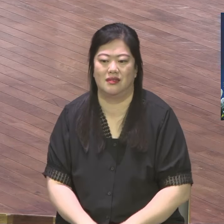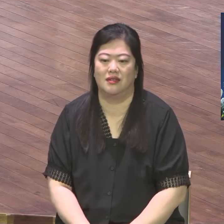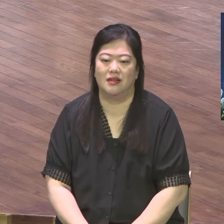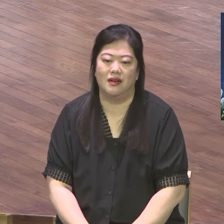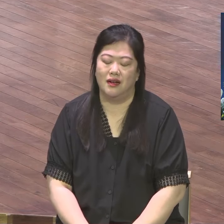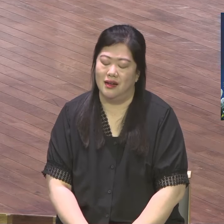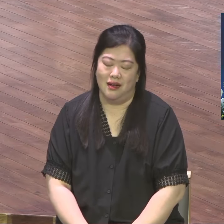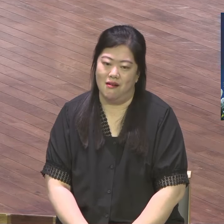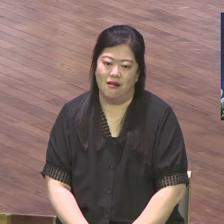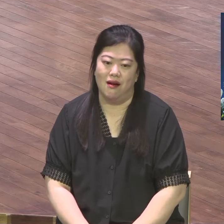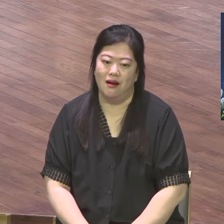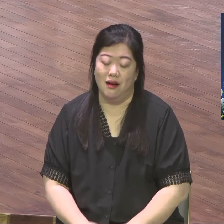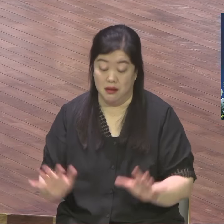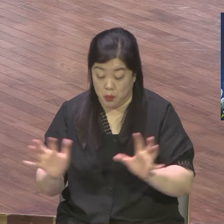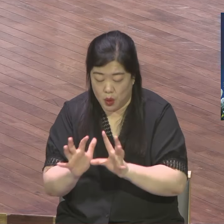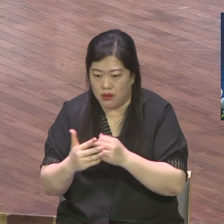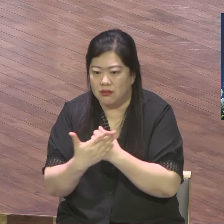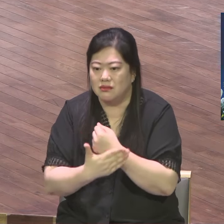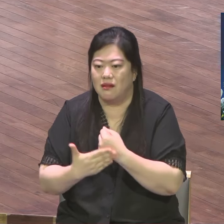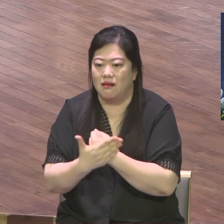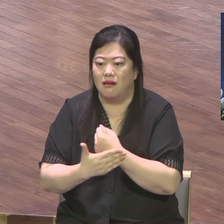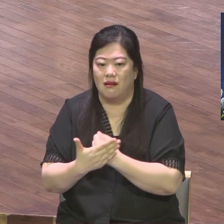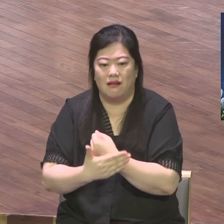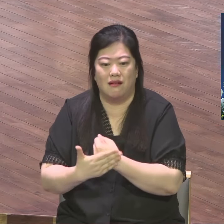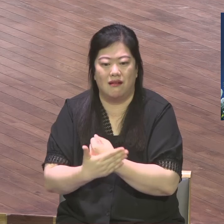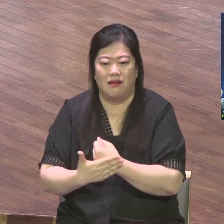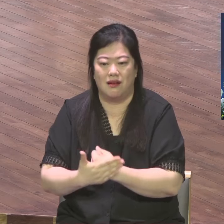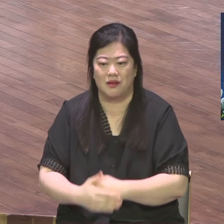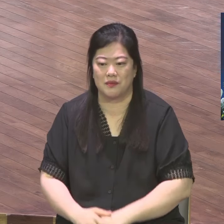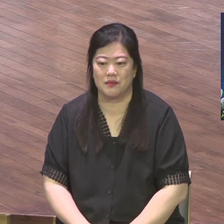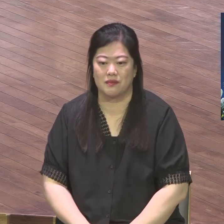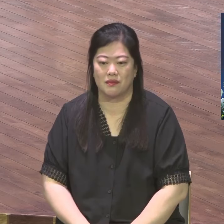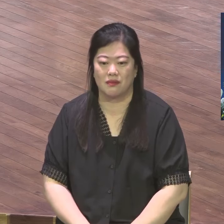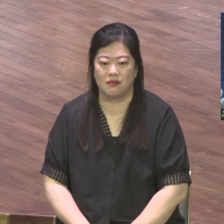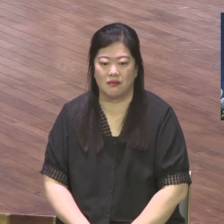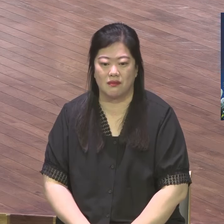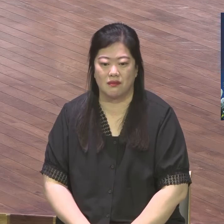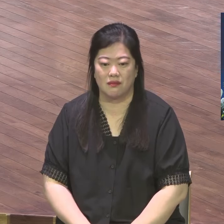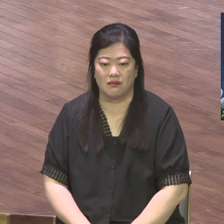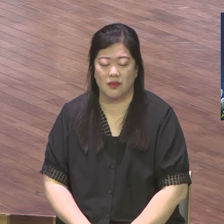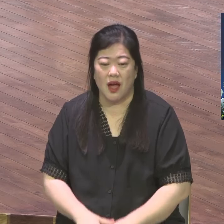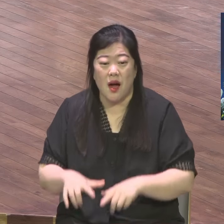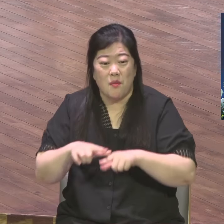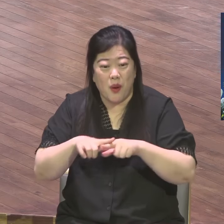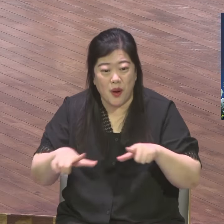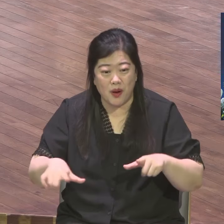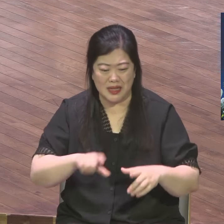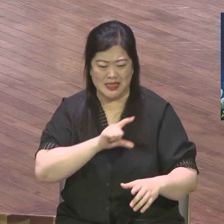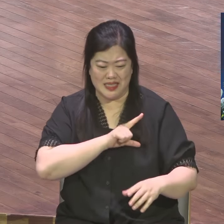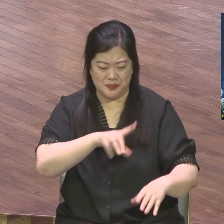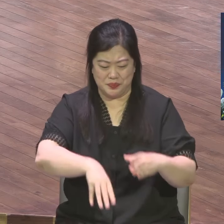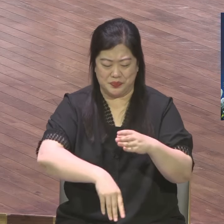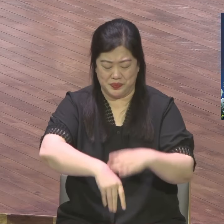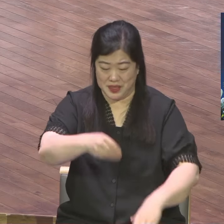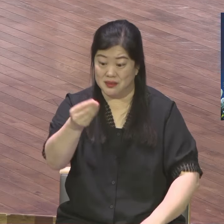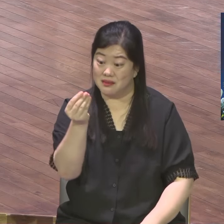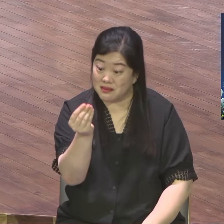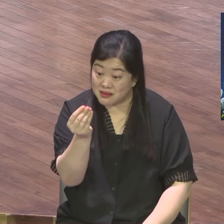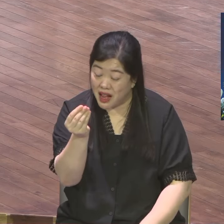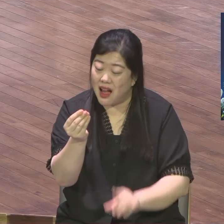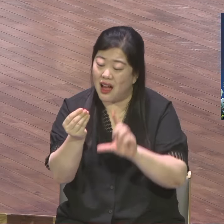뭐가 있어요. 그런 환경 속에서 홍콩 뽑았다고 본부 집회 생겼다고 같이 모여서